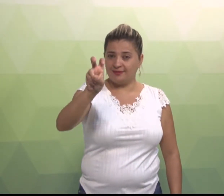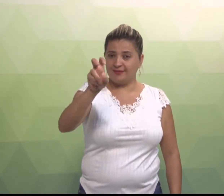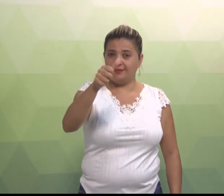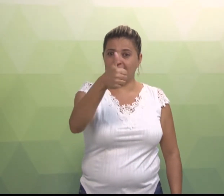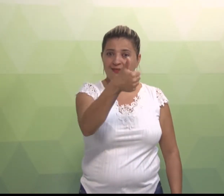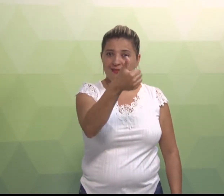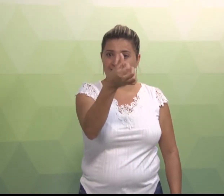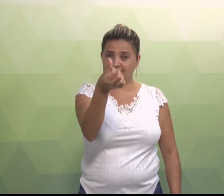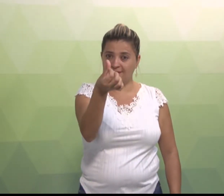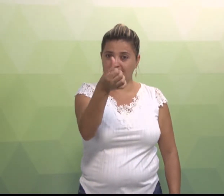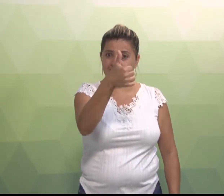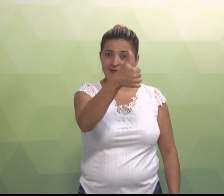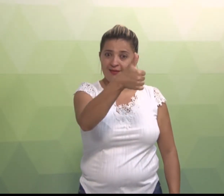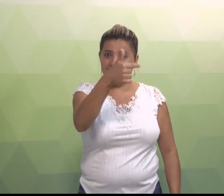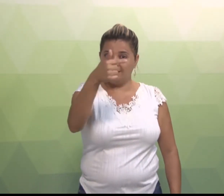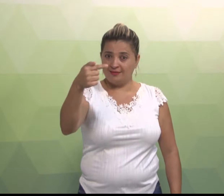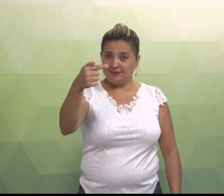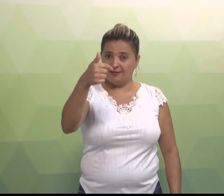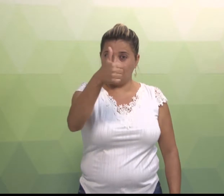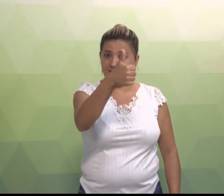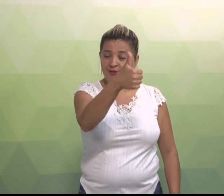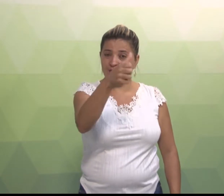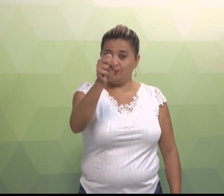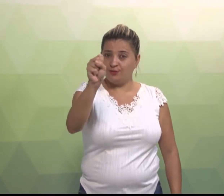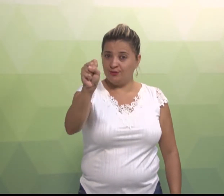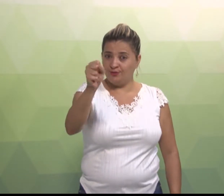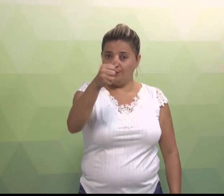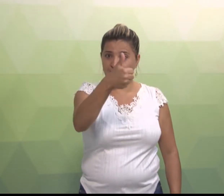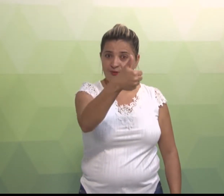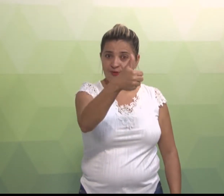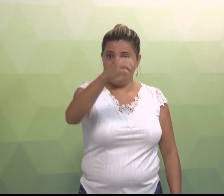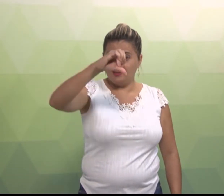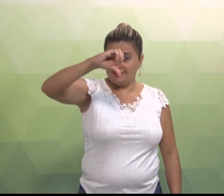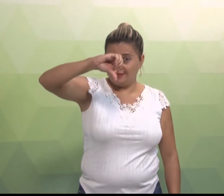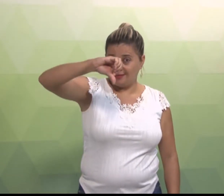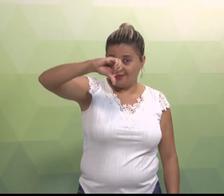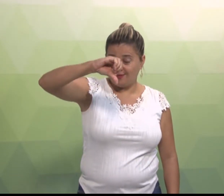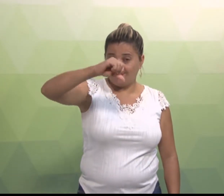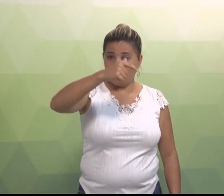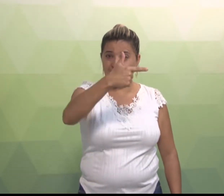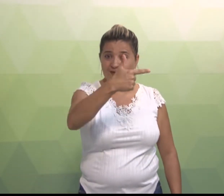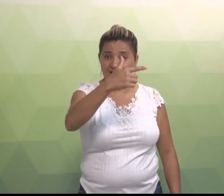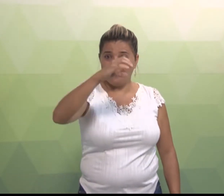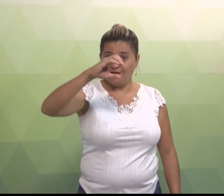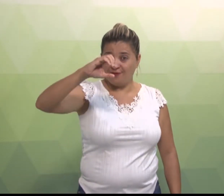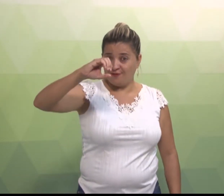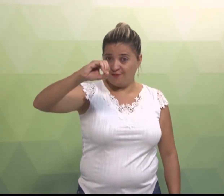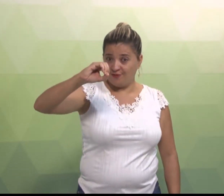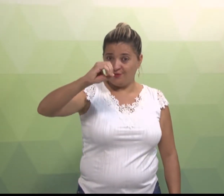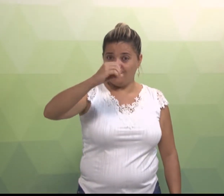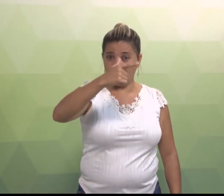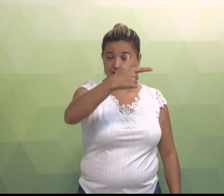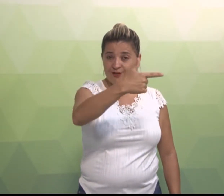15, 16, 17, 18, 19, 20,